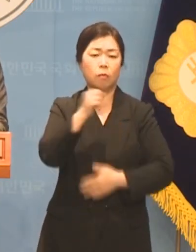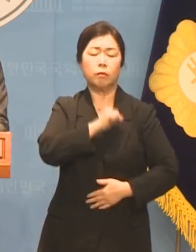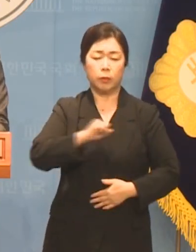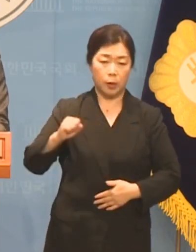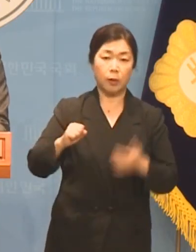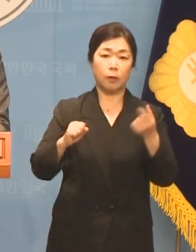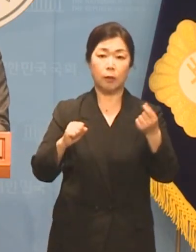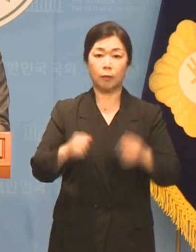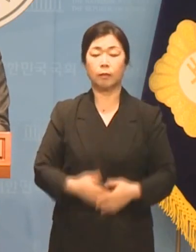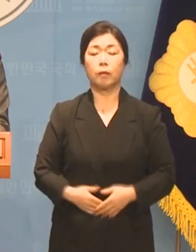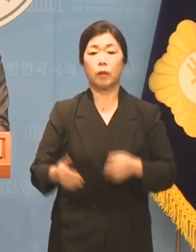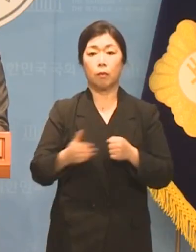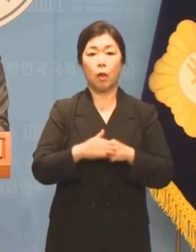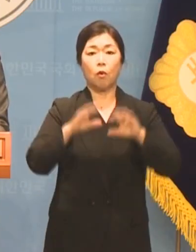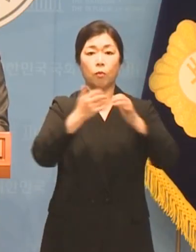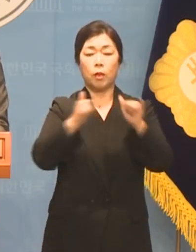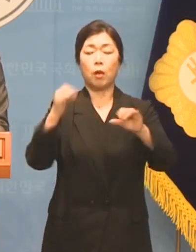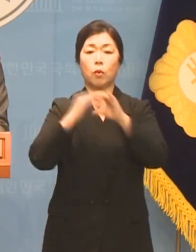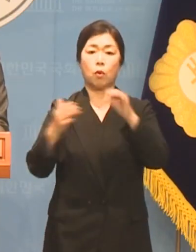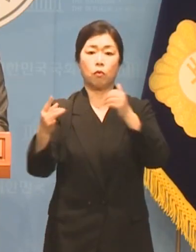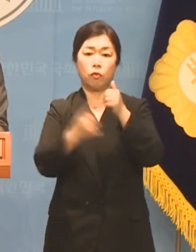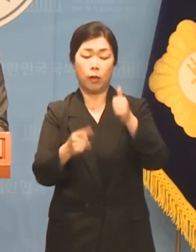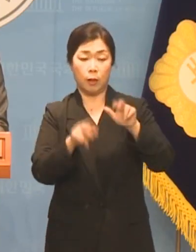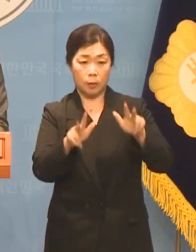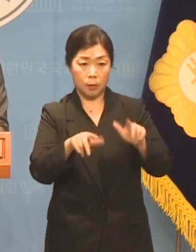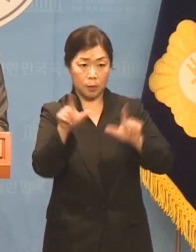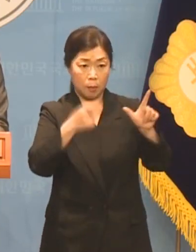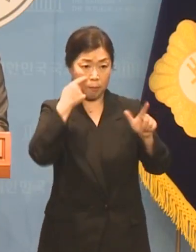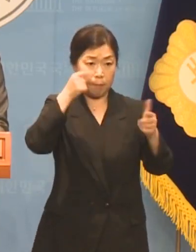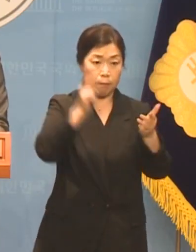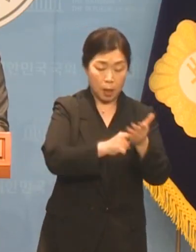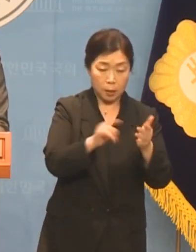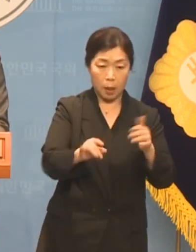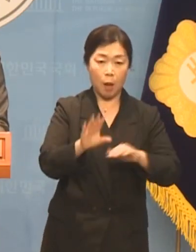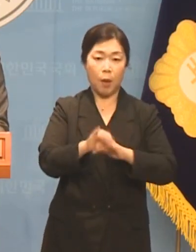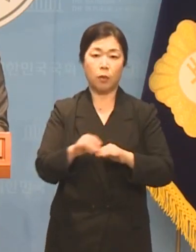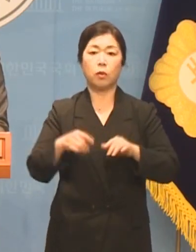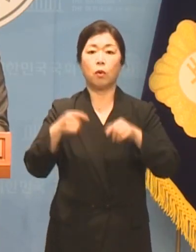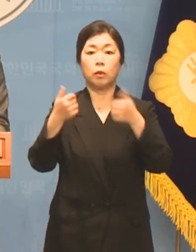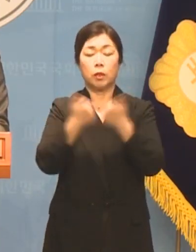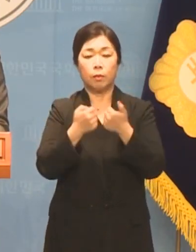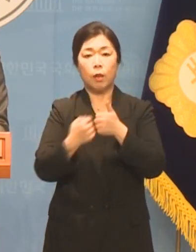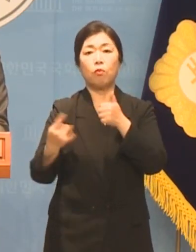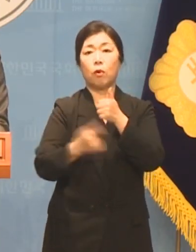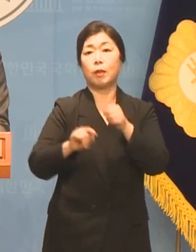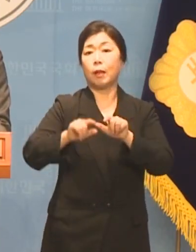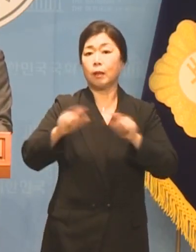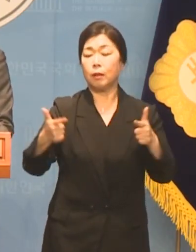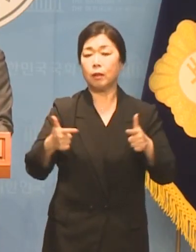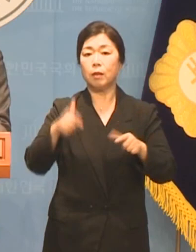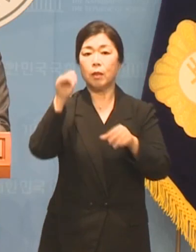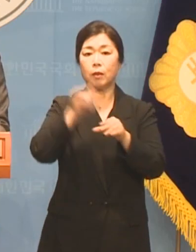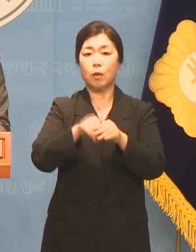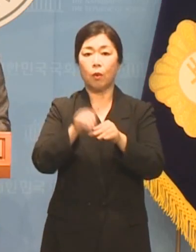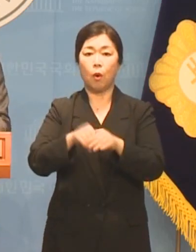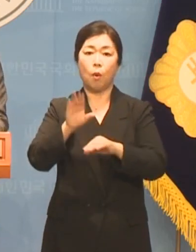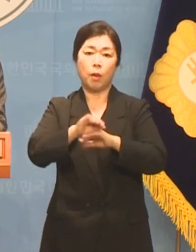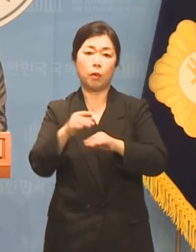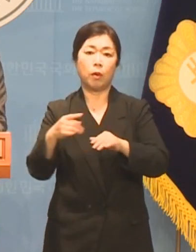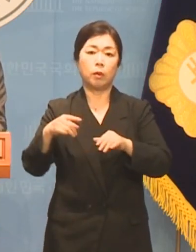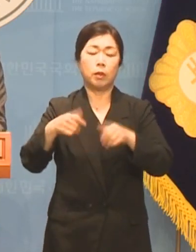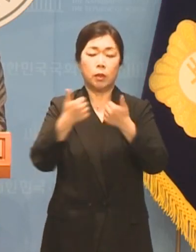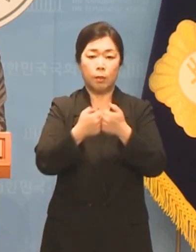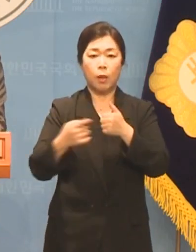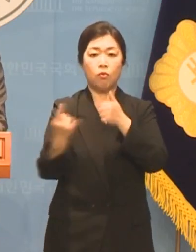것입니다. 이에 국민소통위원회는 상황을 엄중히 받아들여 방송심의위원회가 아닌 선거방송심의위원회에 신속히